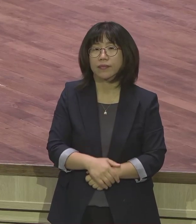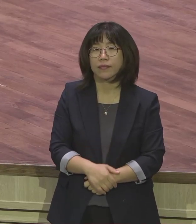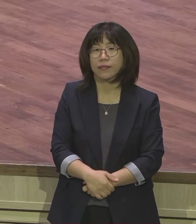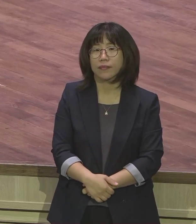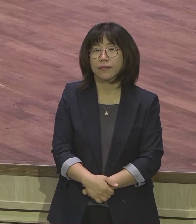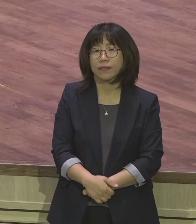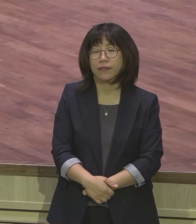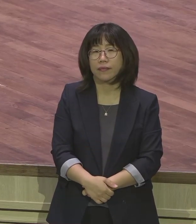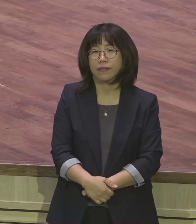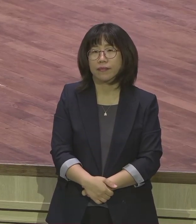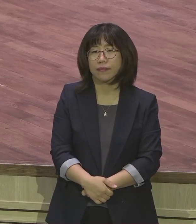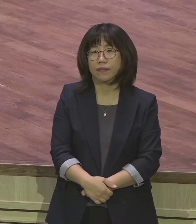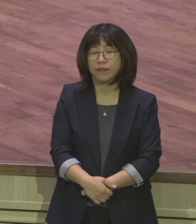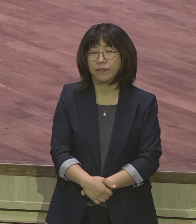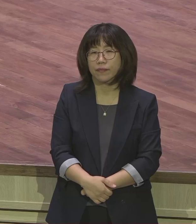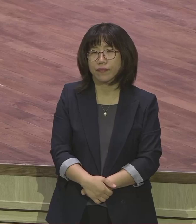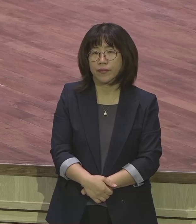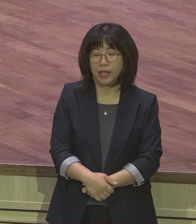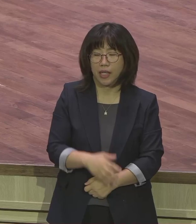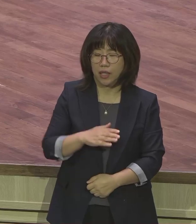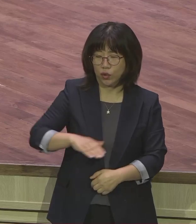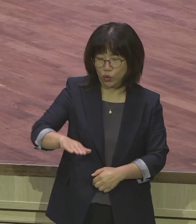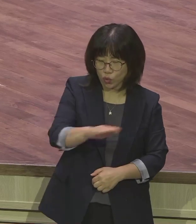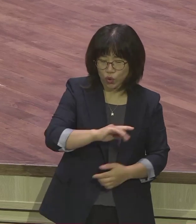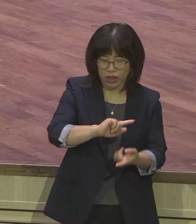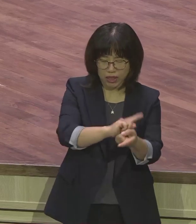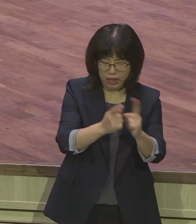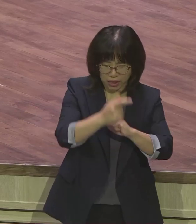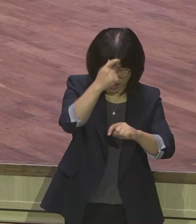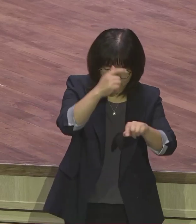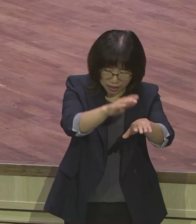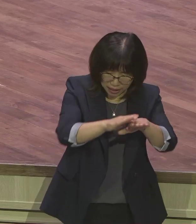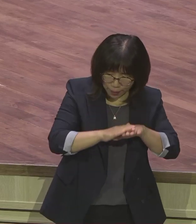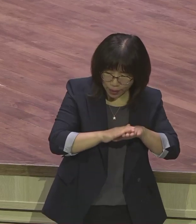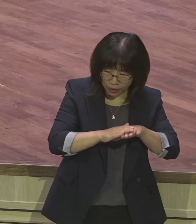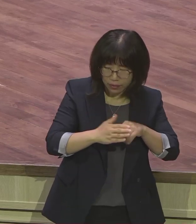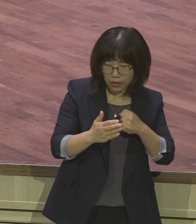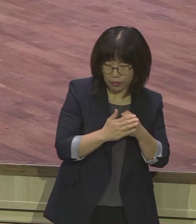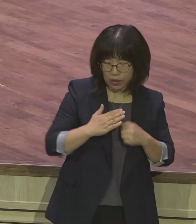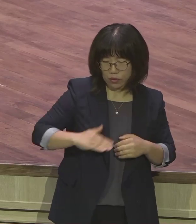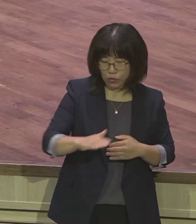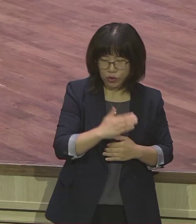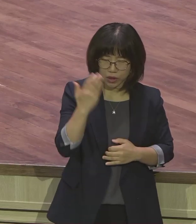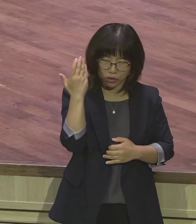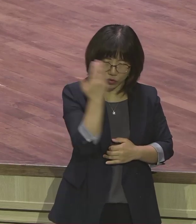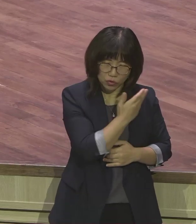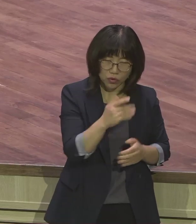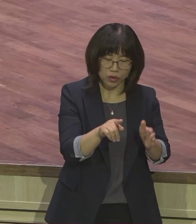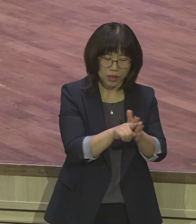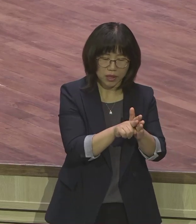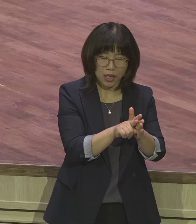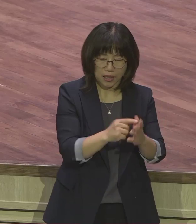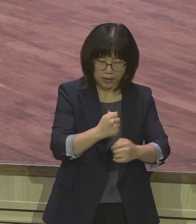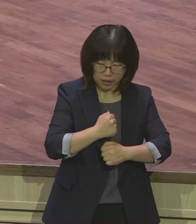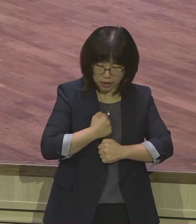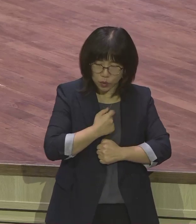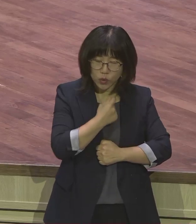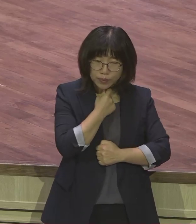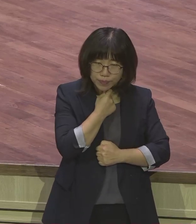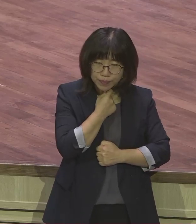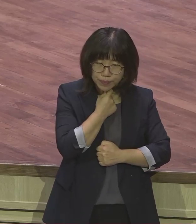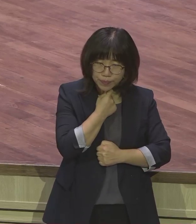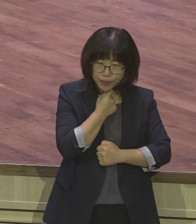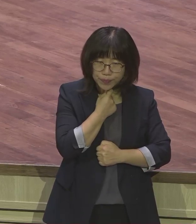말한 거예요 하나님께 마음껏 예배드리고 영적인 순수성을 지키시는 환경을 요셉은 본 거예요